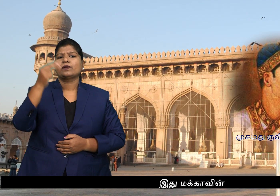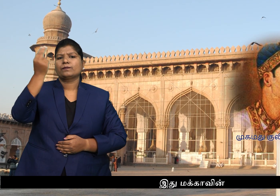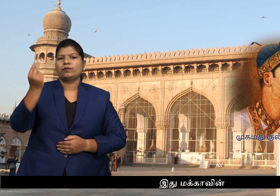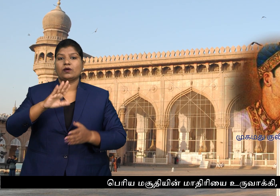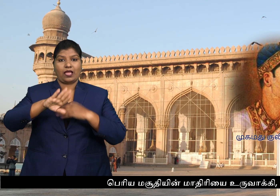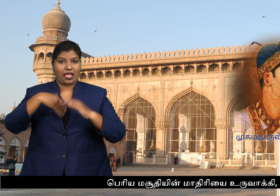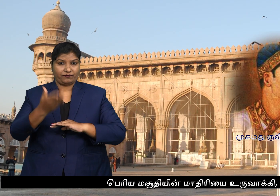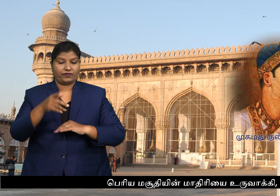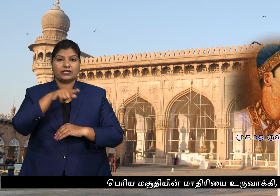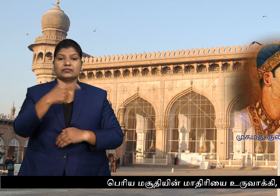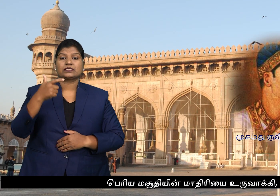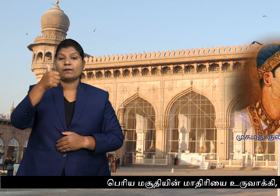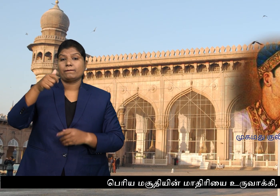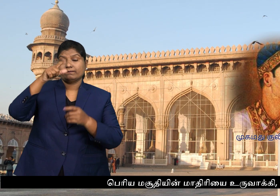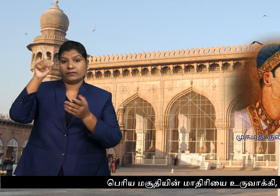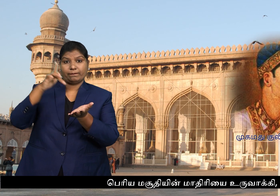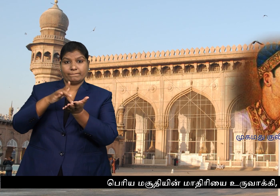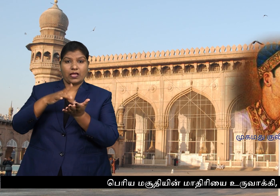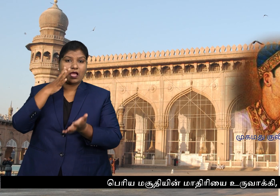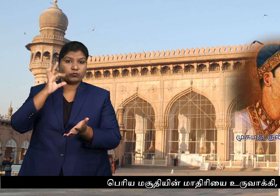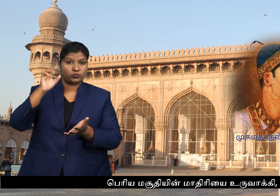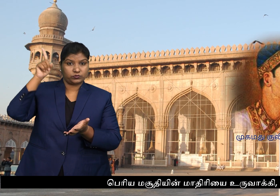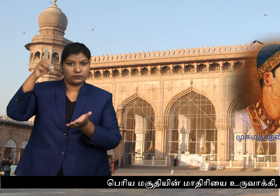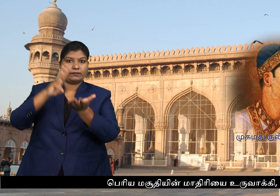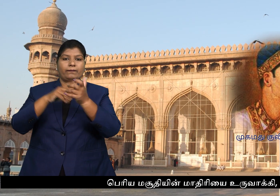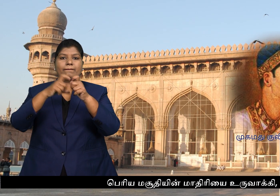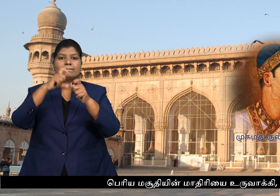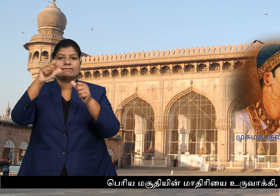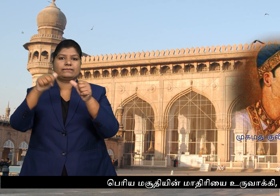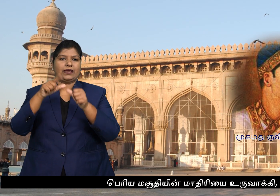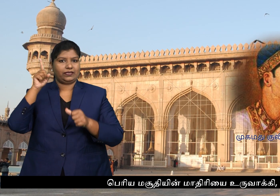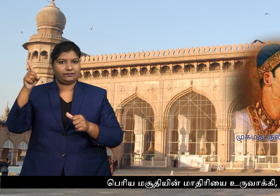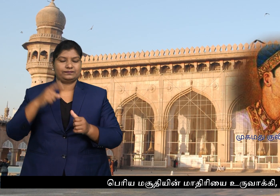மக்காவின் பெரிய மசூதியின் மாதிரியை உருவாக்கி